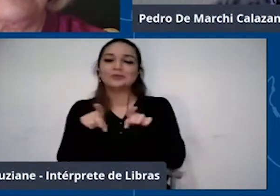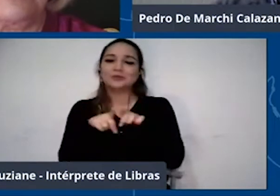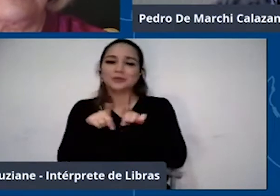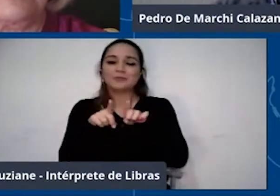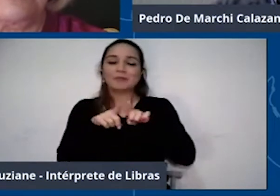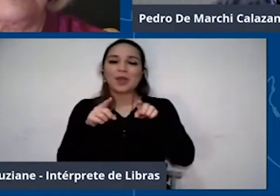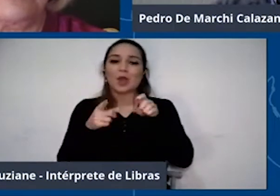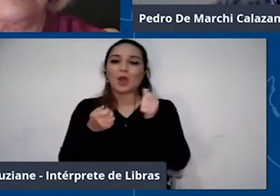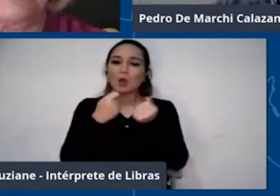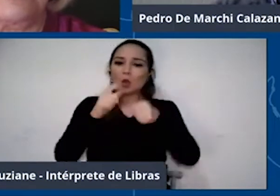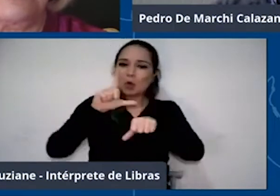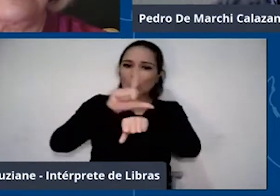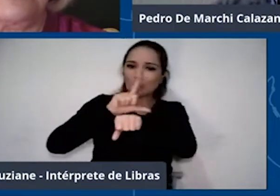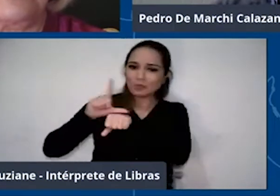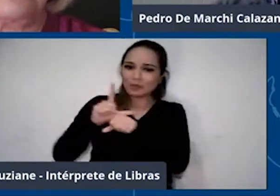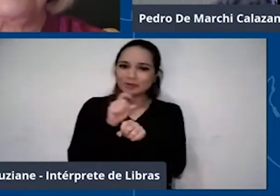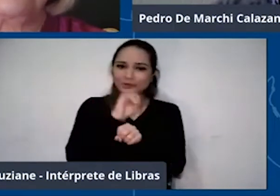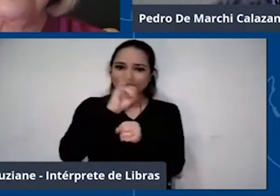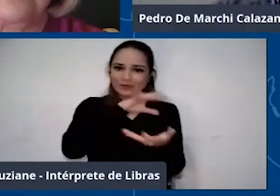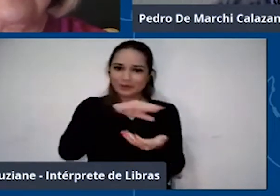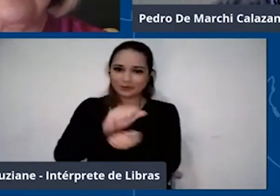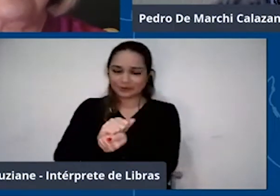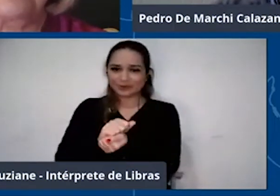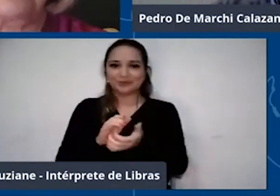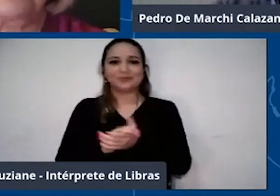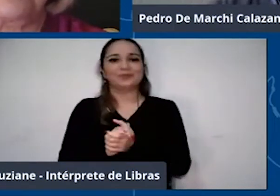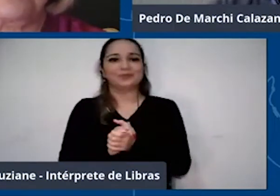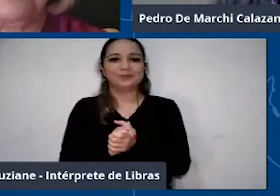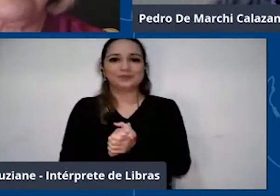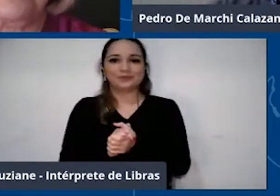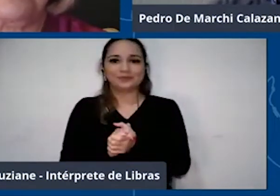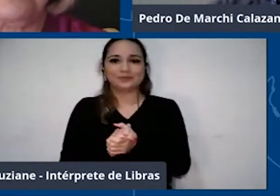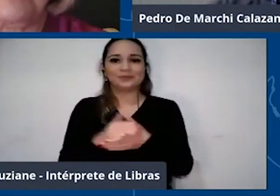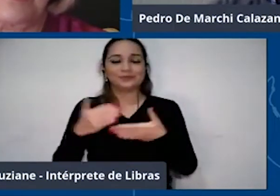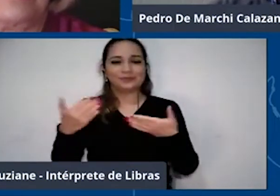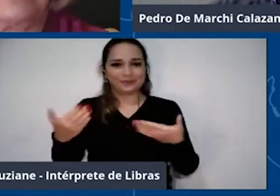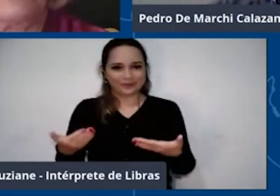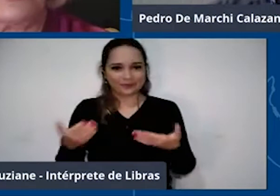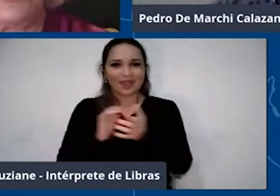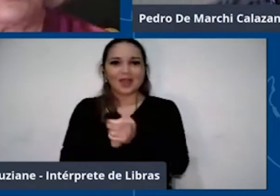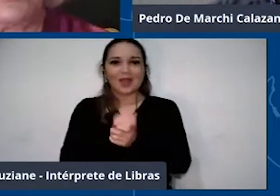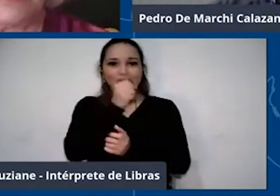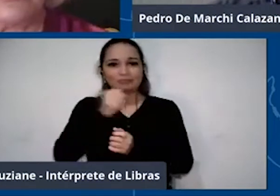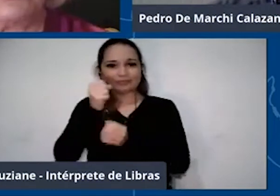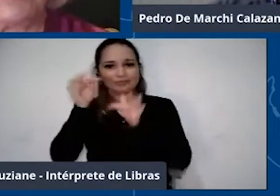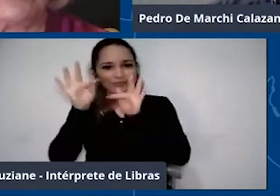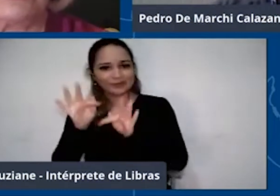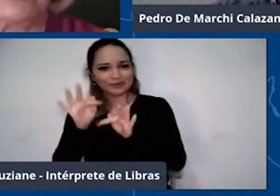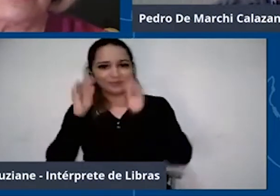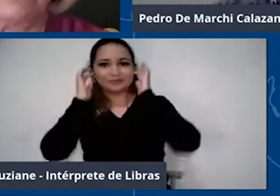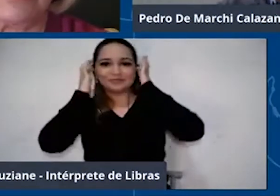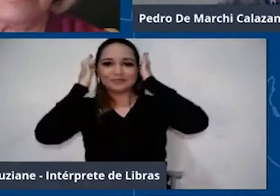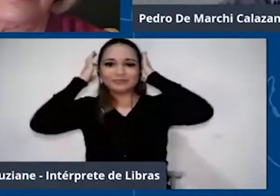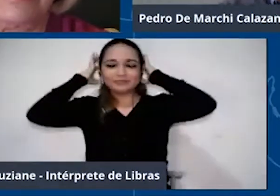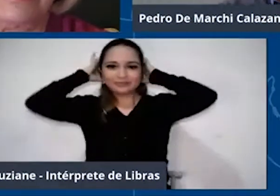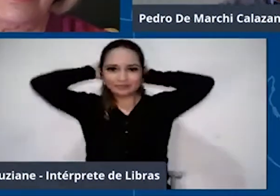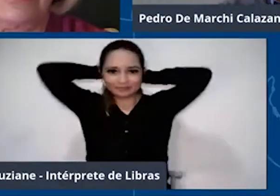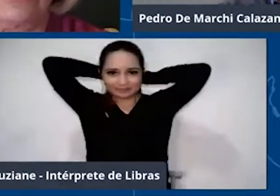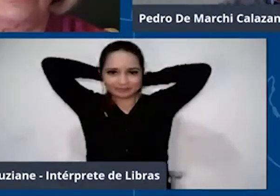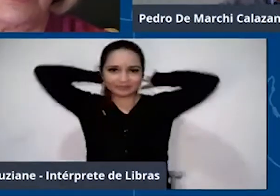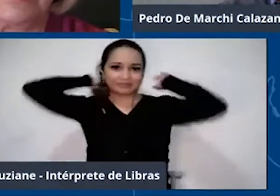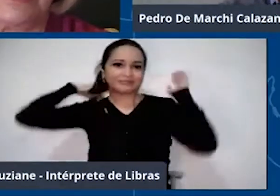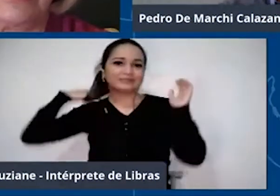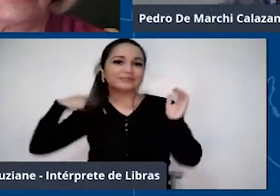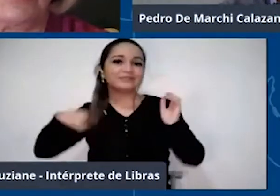internacional. Então, muito obrigado por sua participação. Gostaria de passar a palavra para as suas considerações finais. Bom, eu quero, Pedro, a você